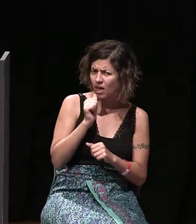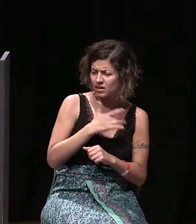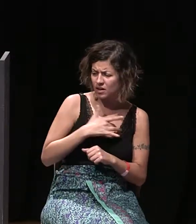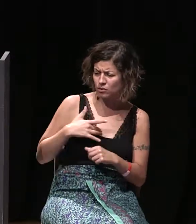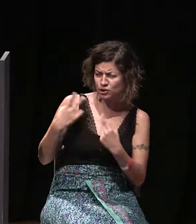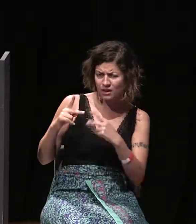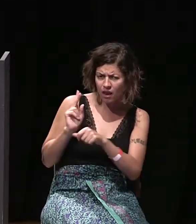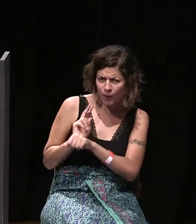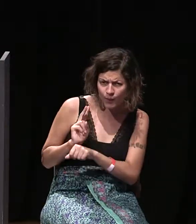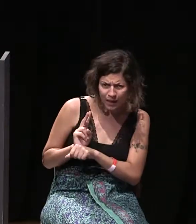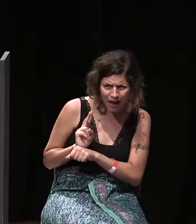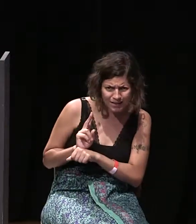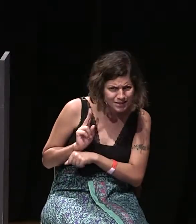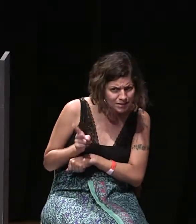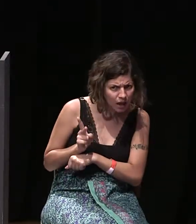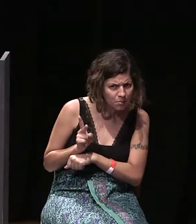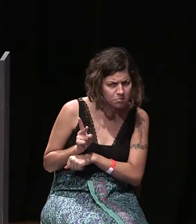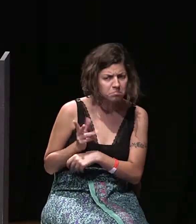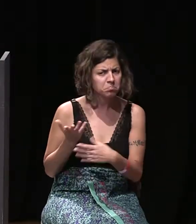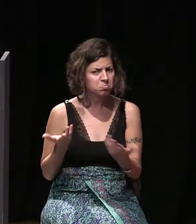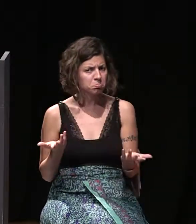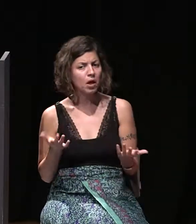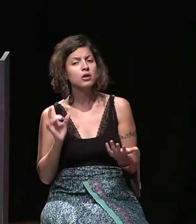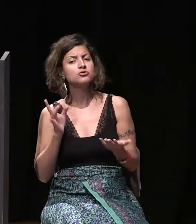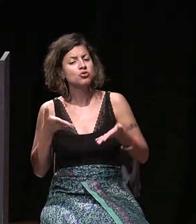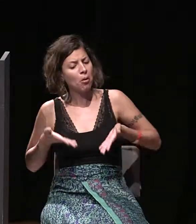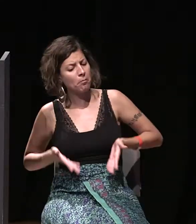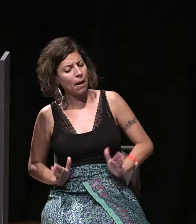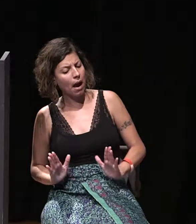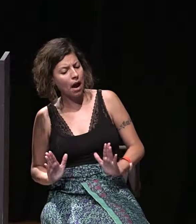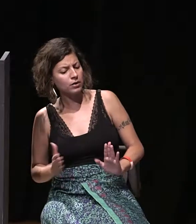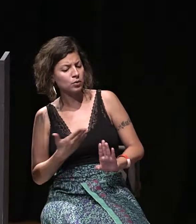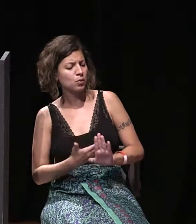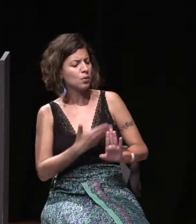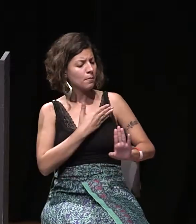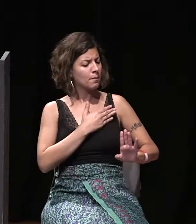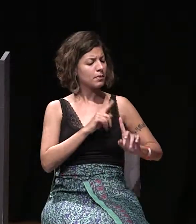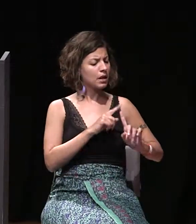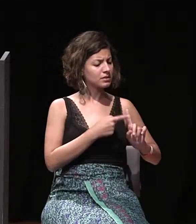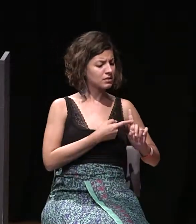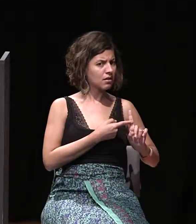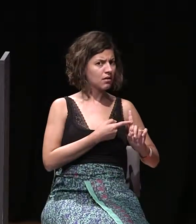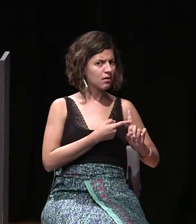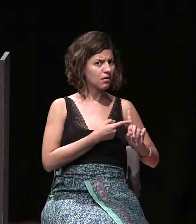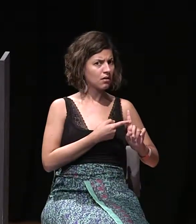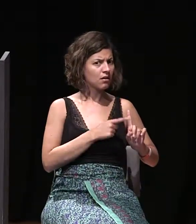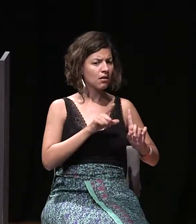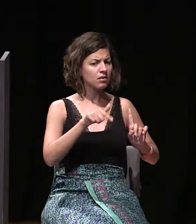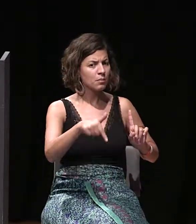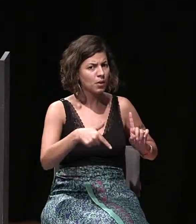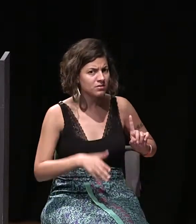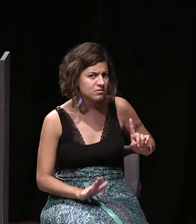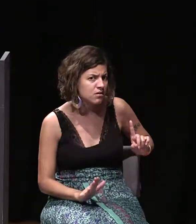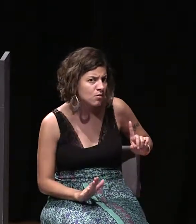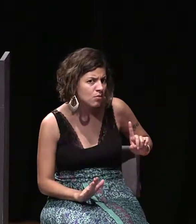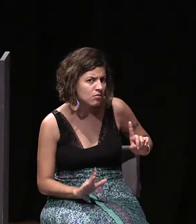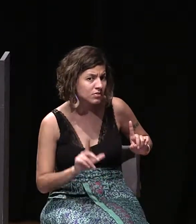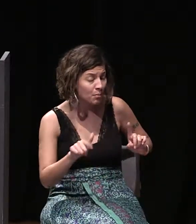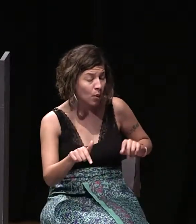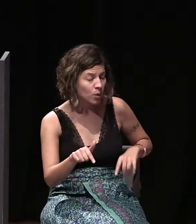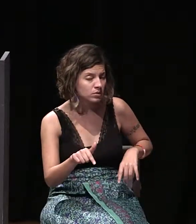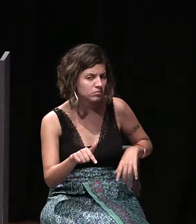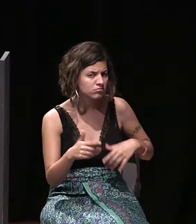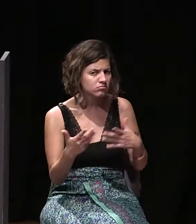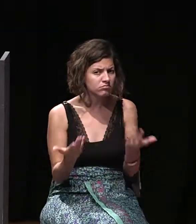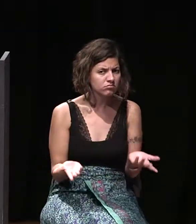seus âmbitos, né? Se a gente falar só de parto, pré-natal e pós-parto, não estava limitando essa saúde integral